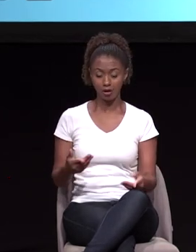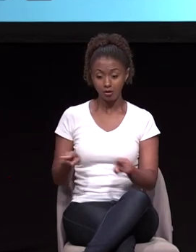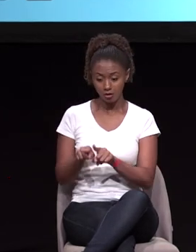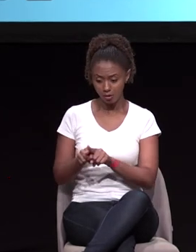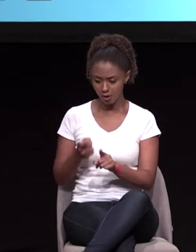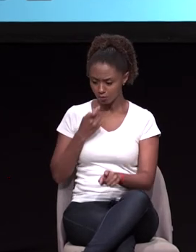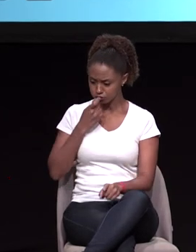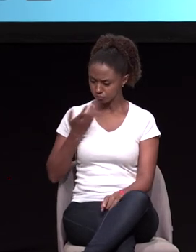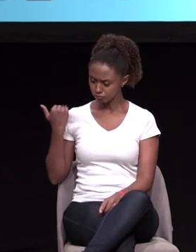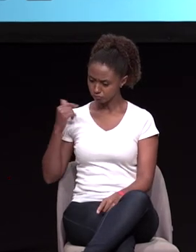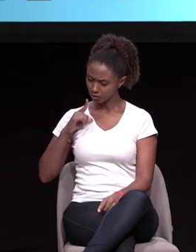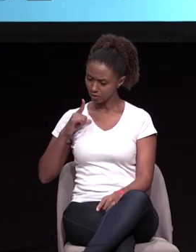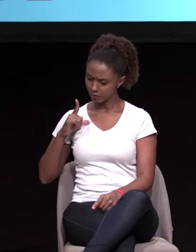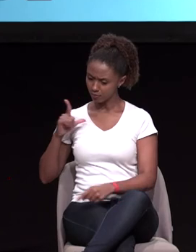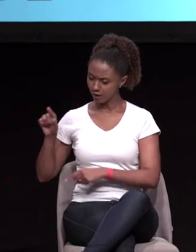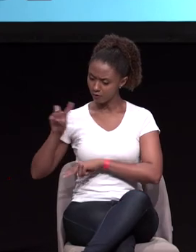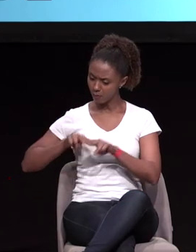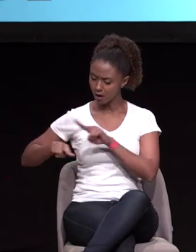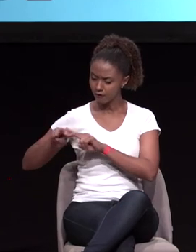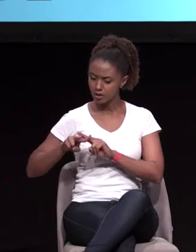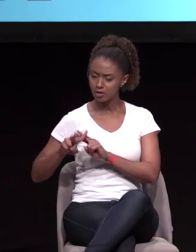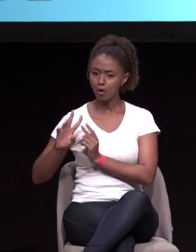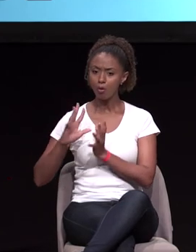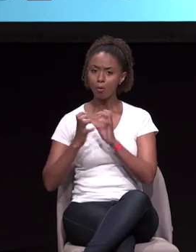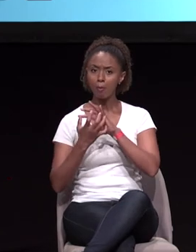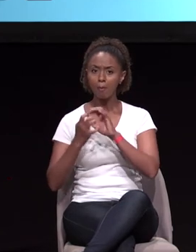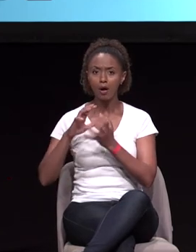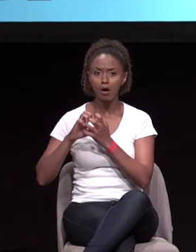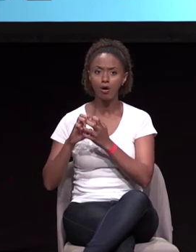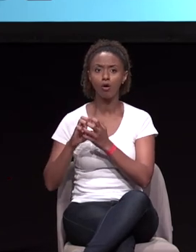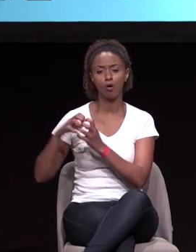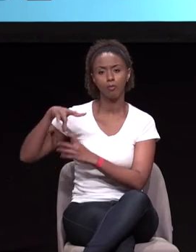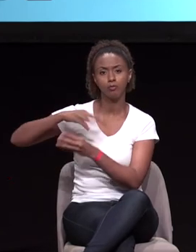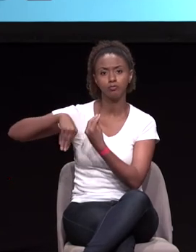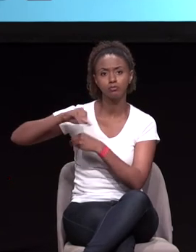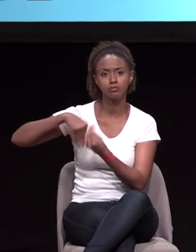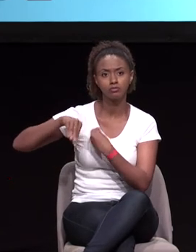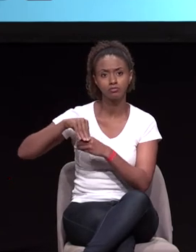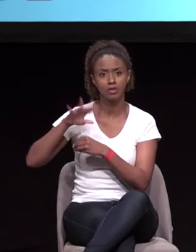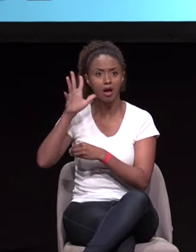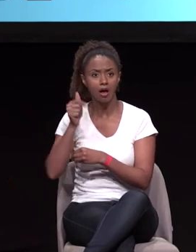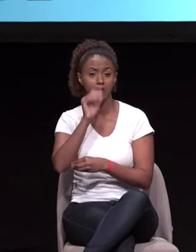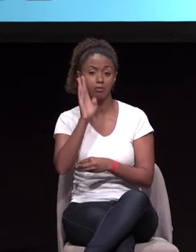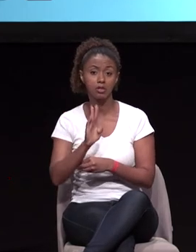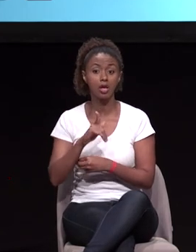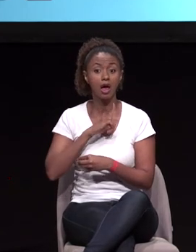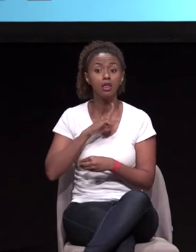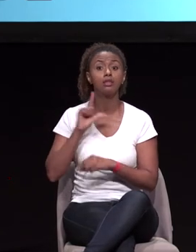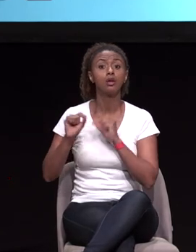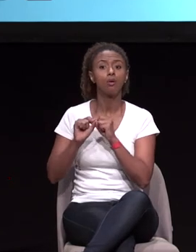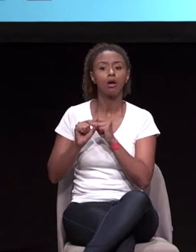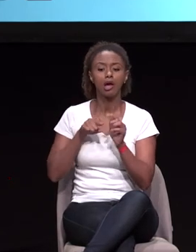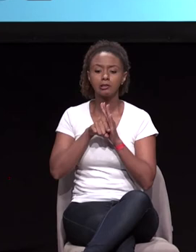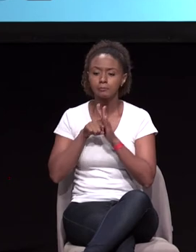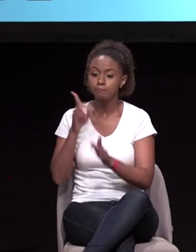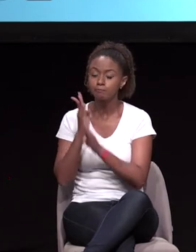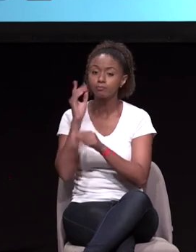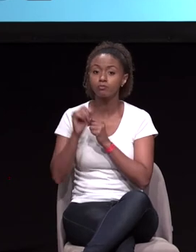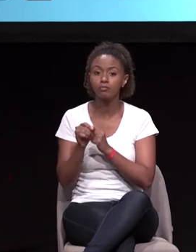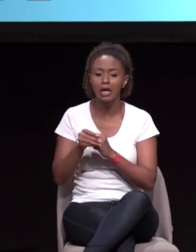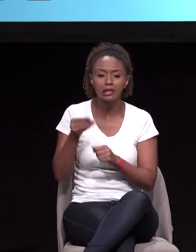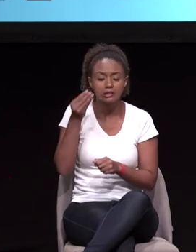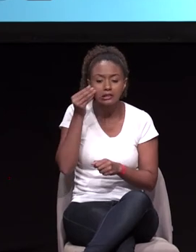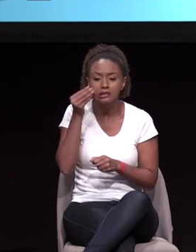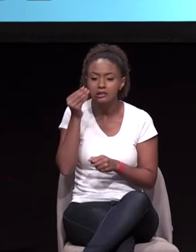a outra revisão que fez que é do barroco sincréticos off brasileiro ali a gente tem tentativas de encontrar um lugar desses artistas